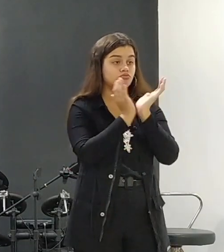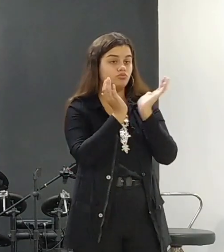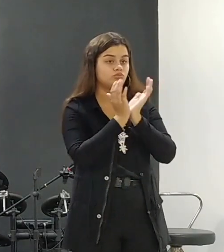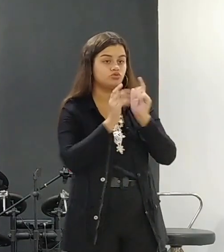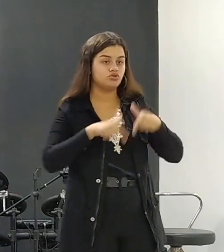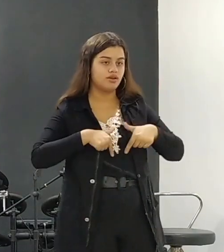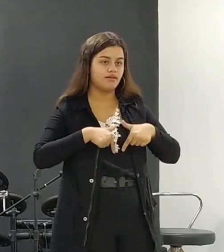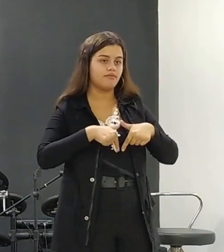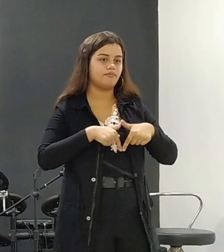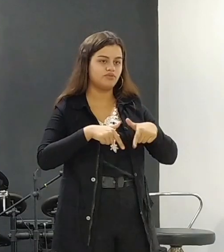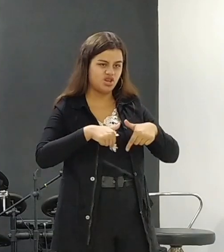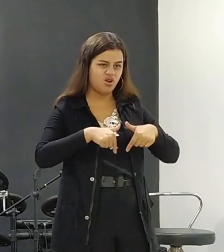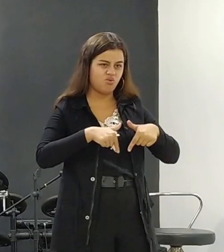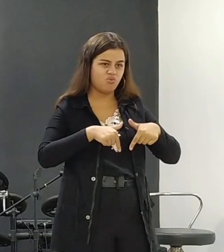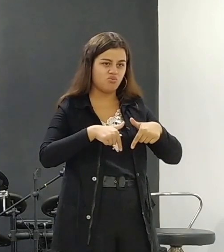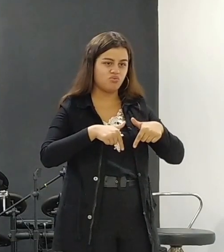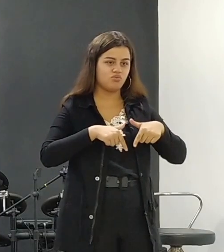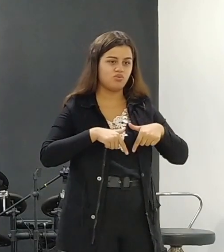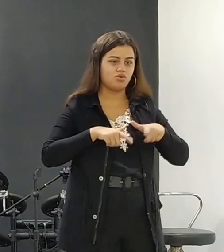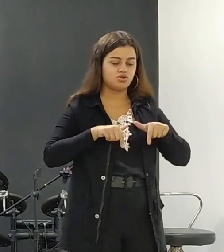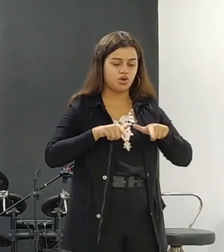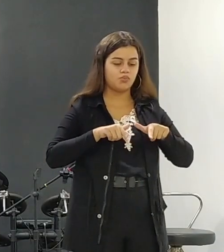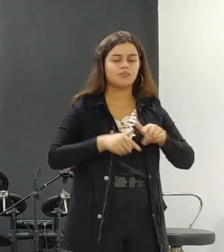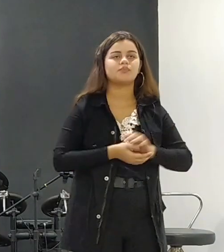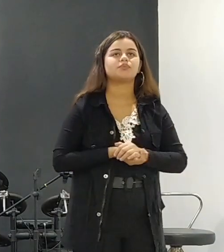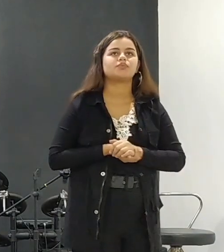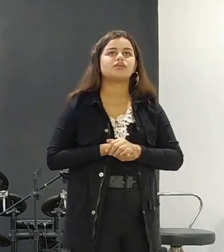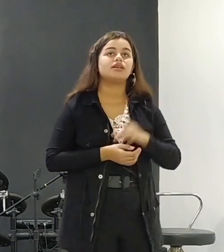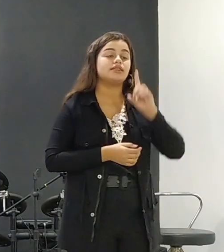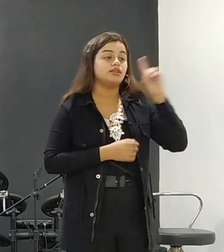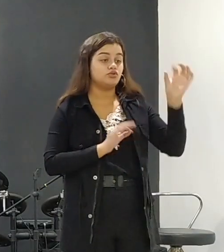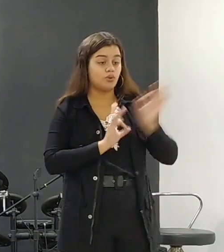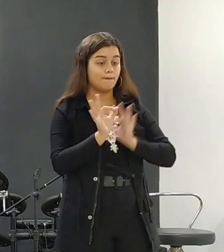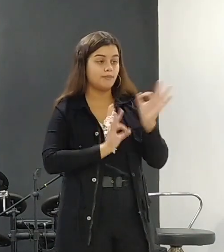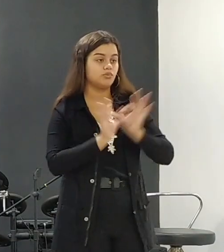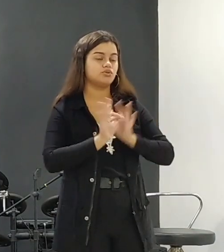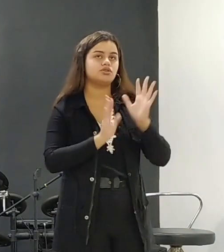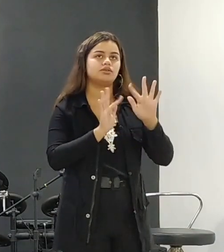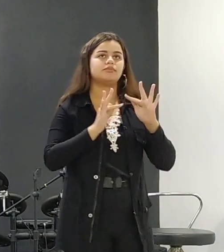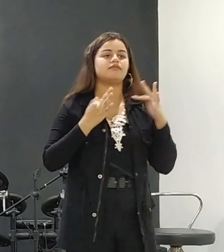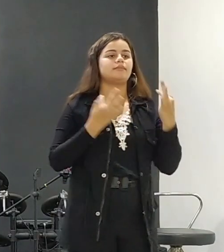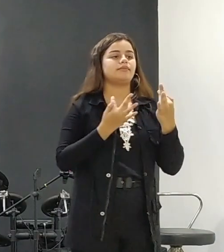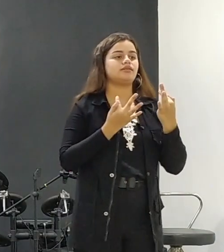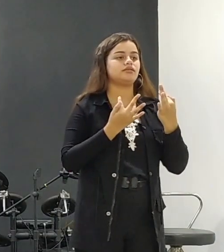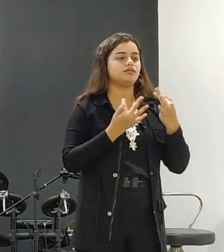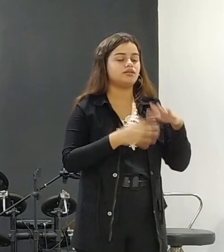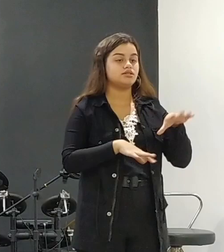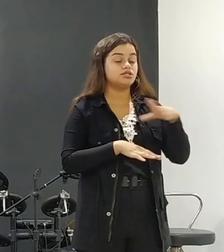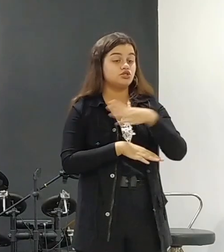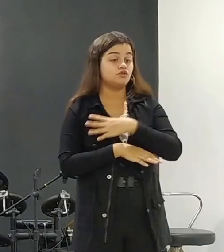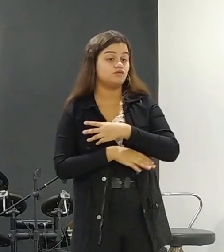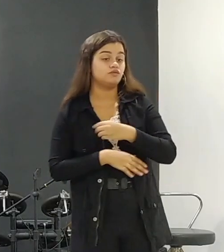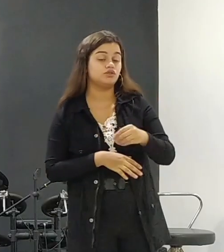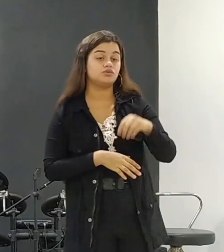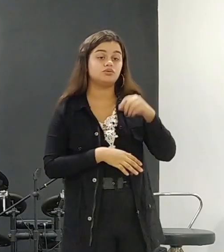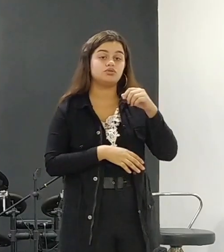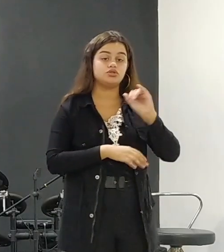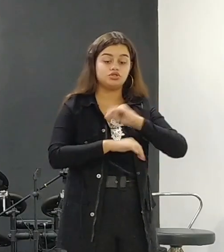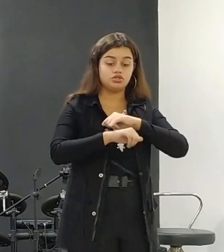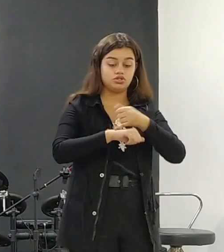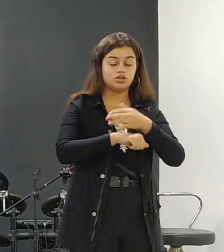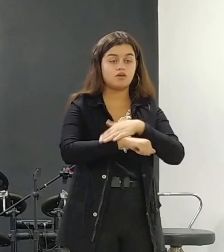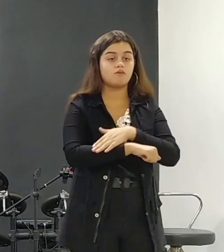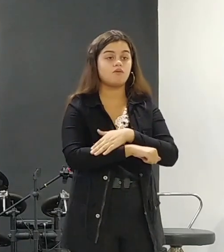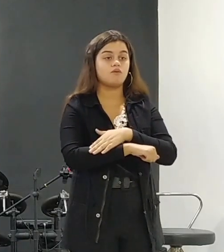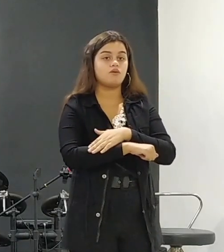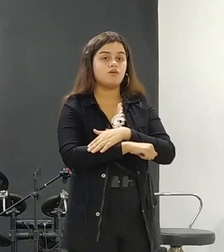eles formam essa nação poderosa aqui hoje. Deus tem um projeto para a família. Esses filhos de Jacó, eles